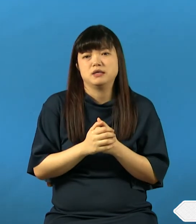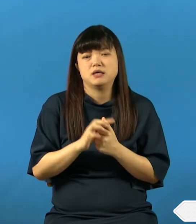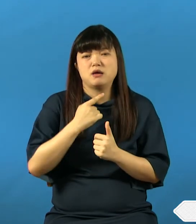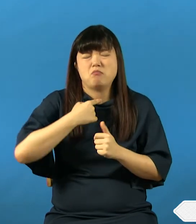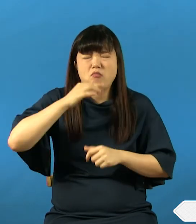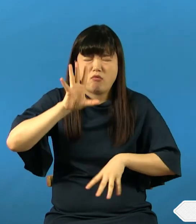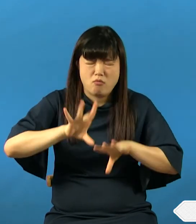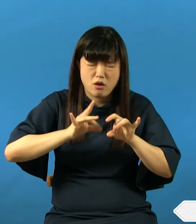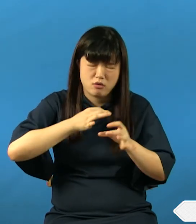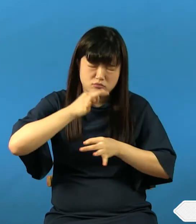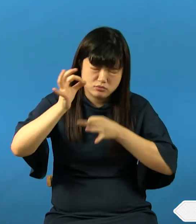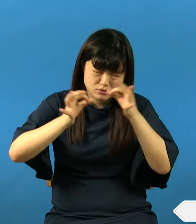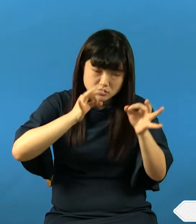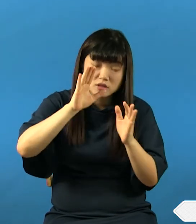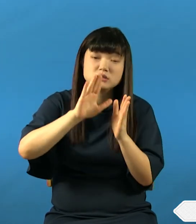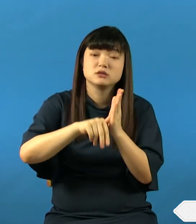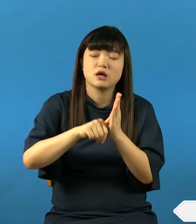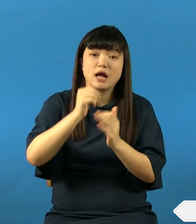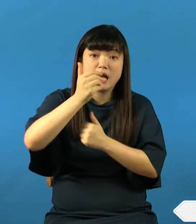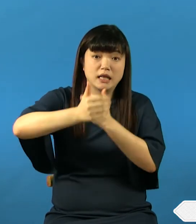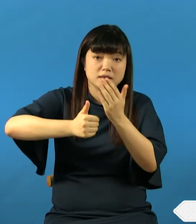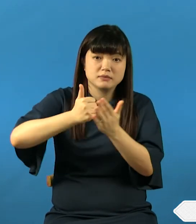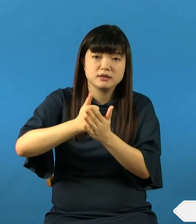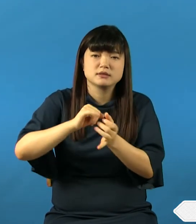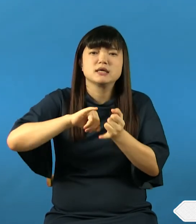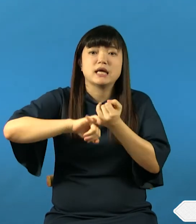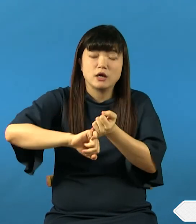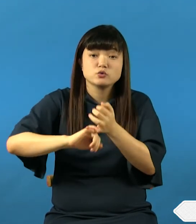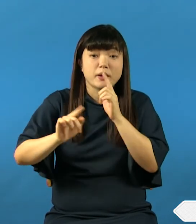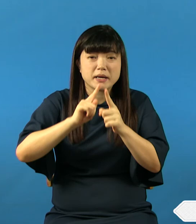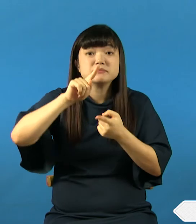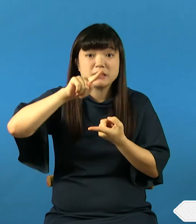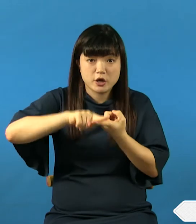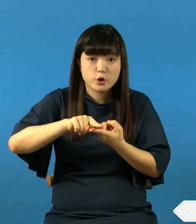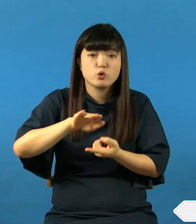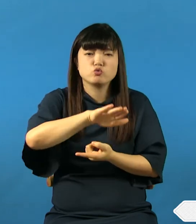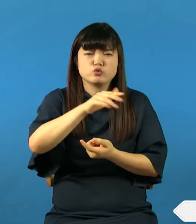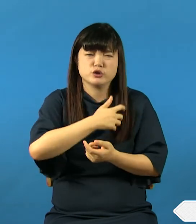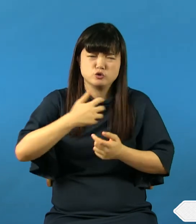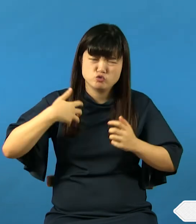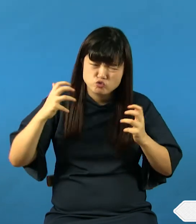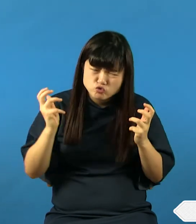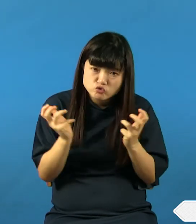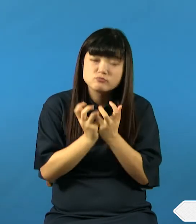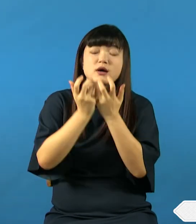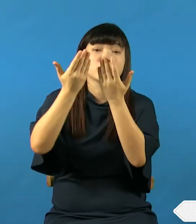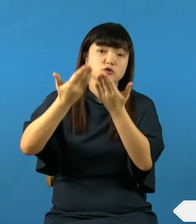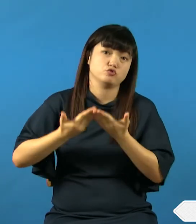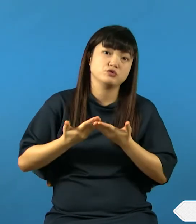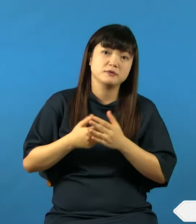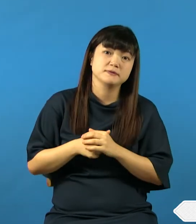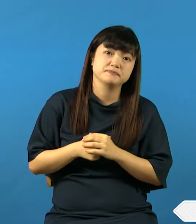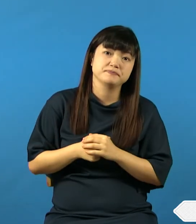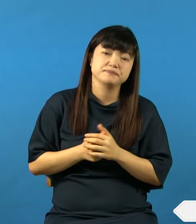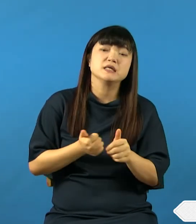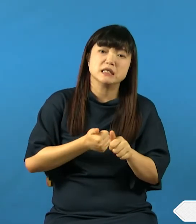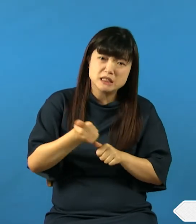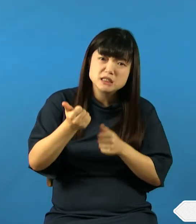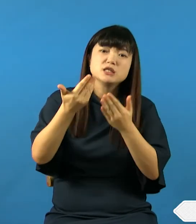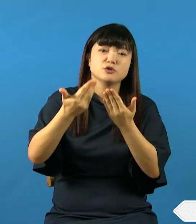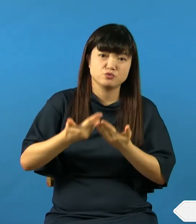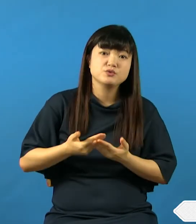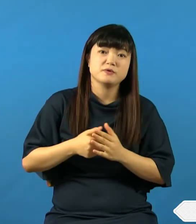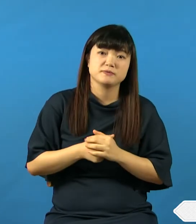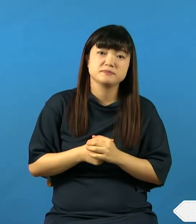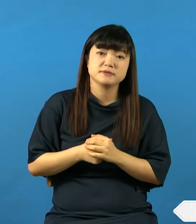그래서 목이 말라서 부르짖을 때에 하나님께서는 약속의 말씀대로 우리를 충만하게 해 주실 것입니다. 이기게 해